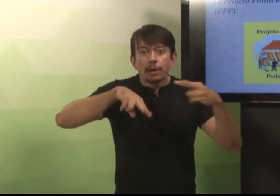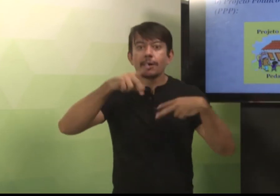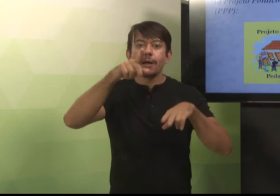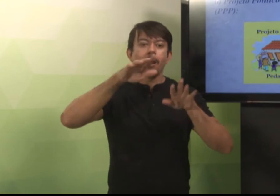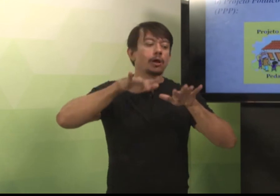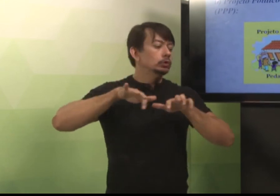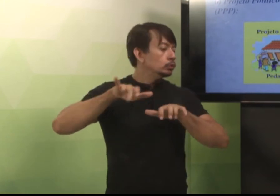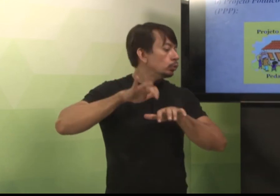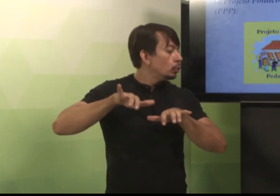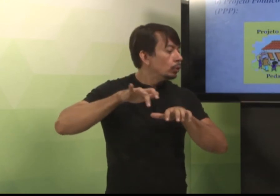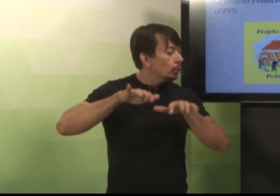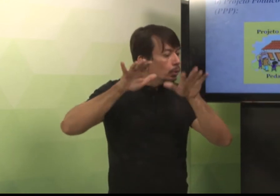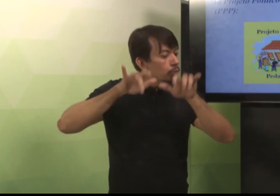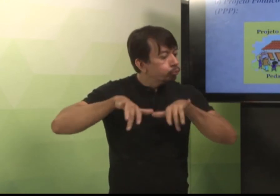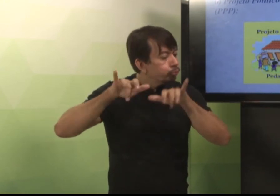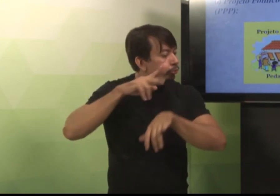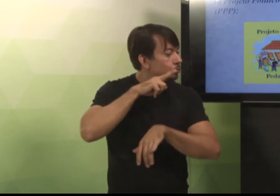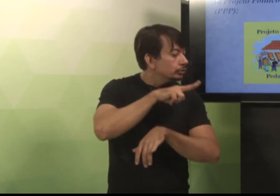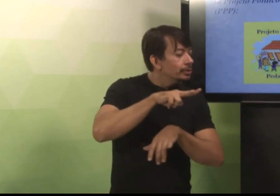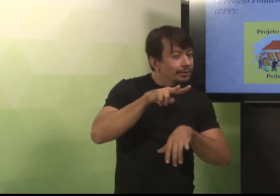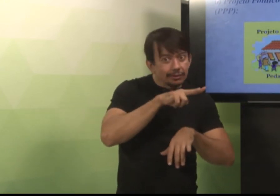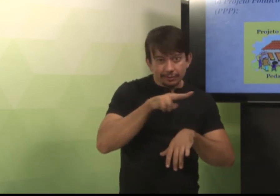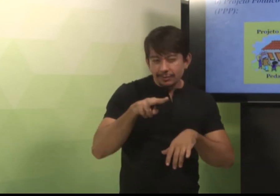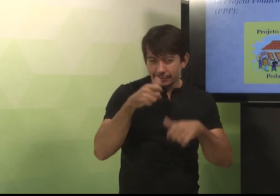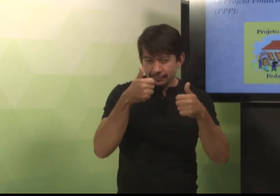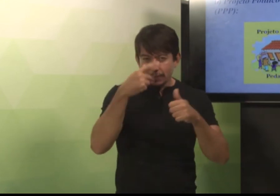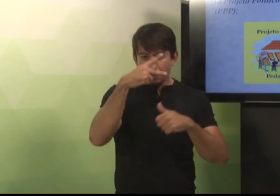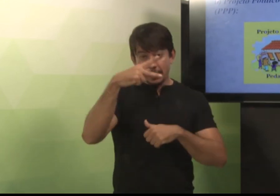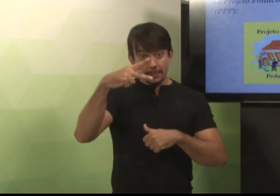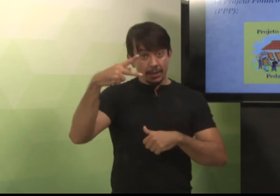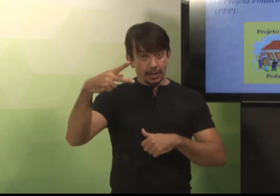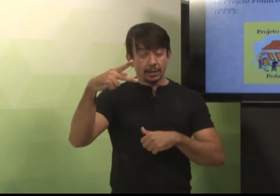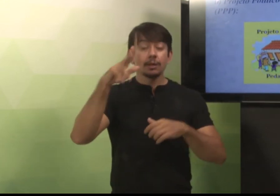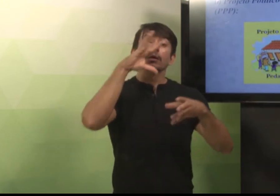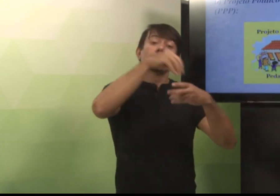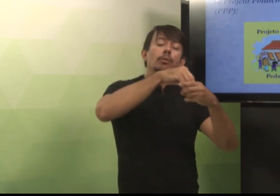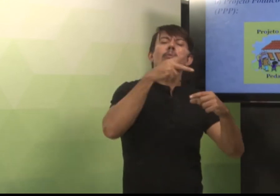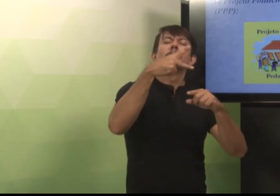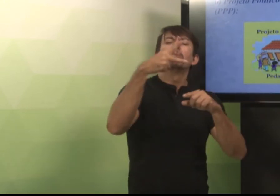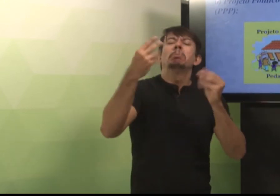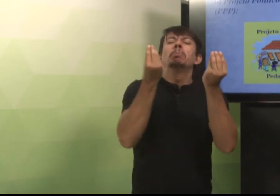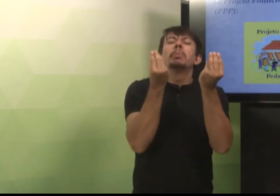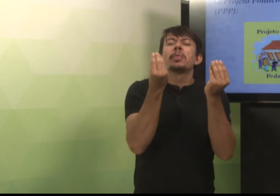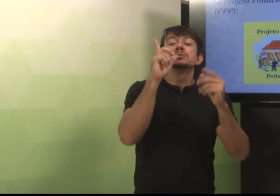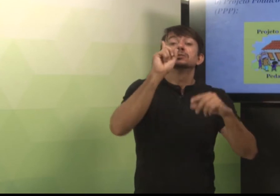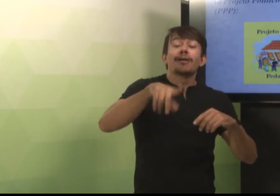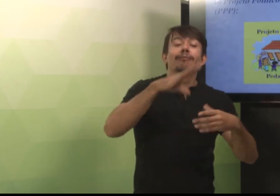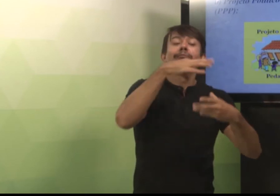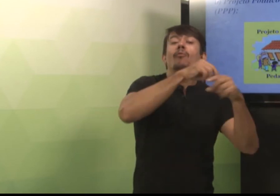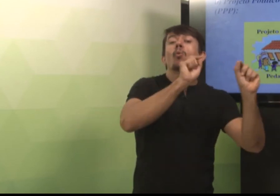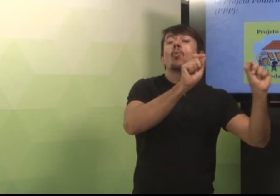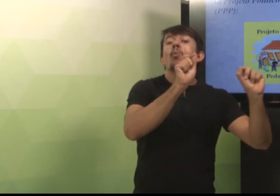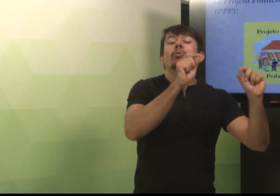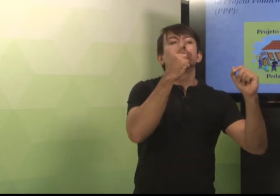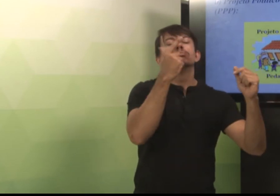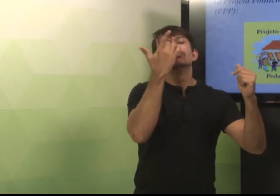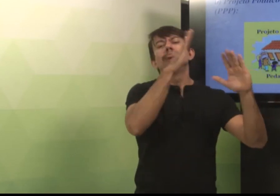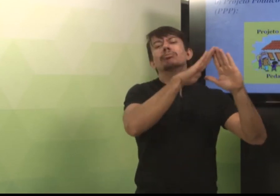ler o documento do projeto político pedagógico e fazer as anotações. E por que esse PPP?